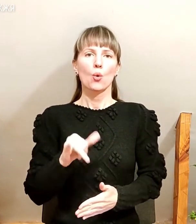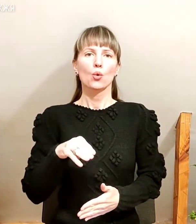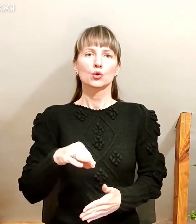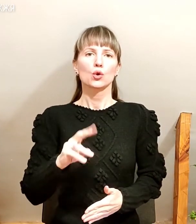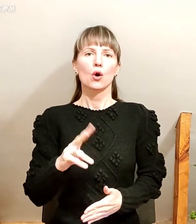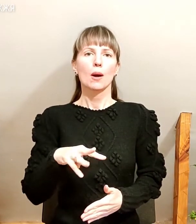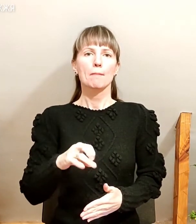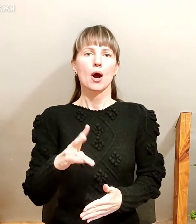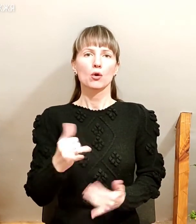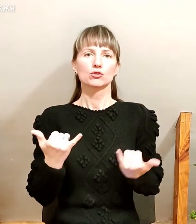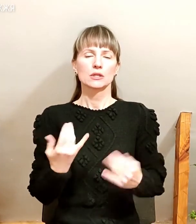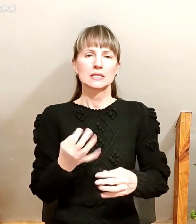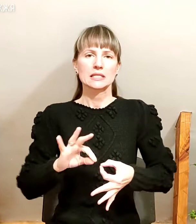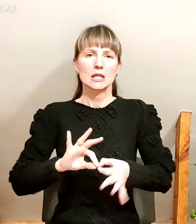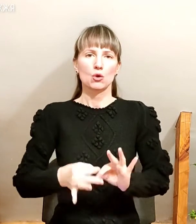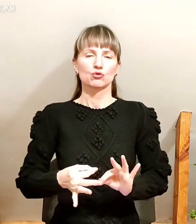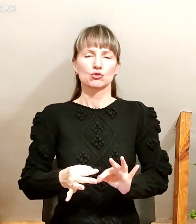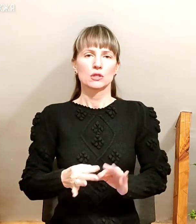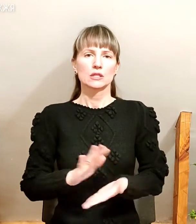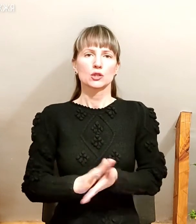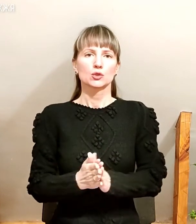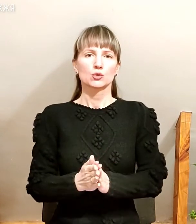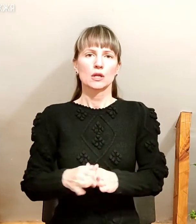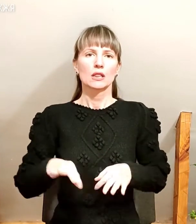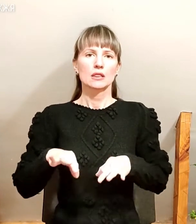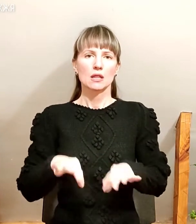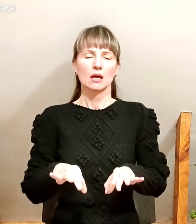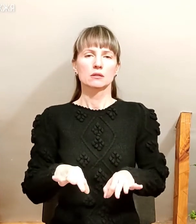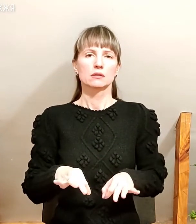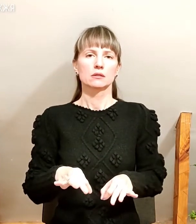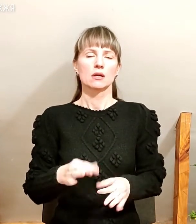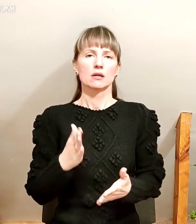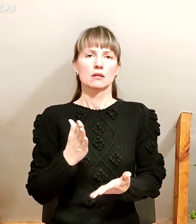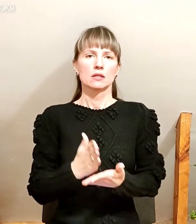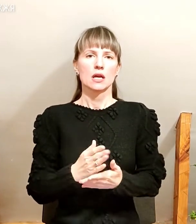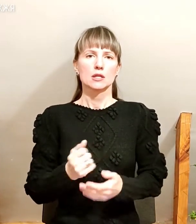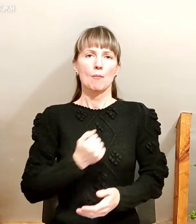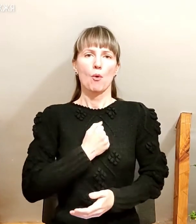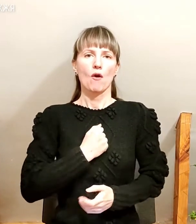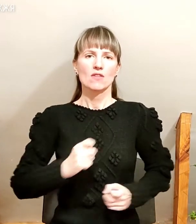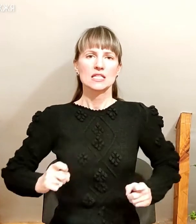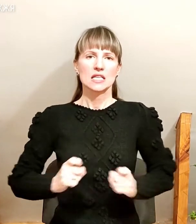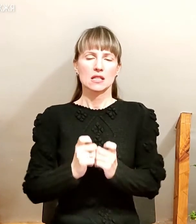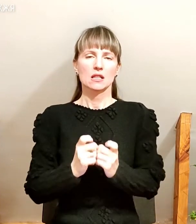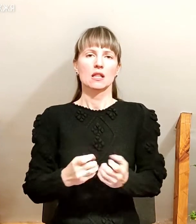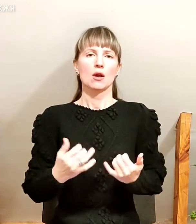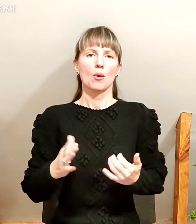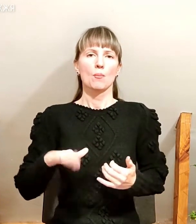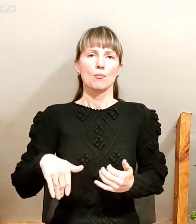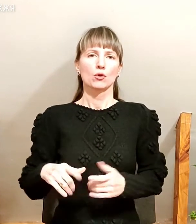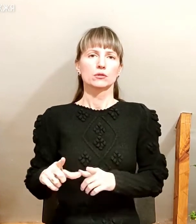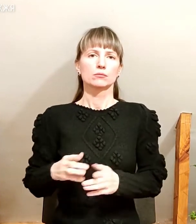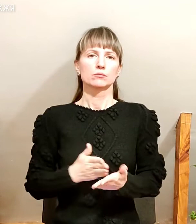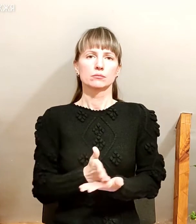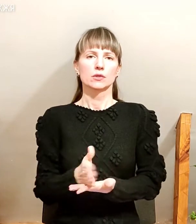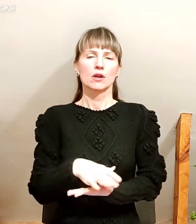нині ситуація. Техніка їздить дорогами, відбуваються бойові зіткнення. Потім вона знову проїжджає скрізь місто, але в містах